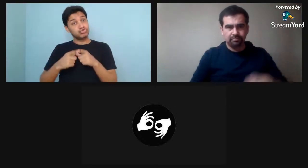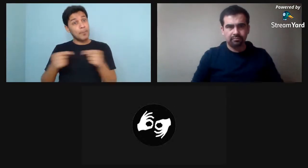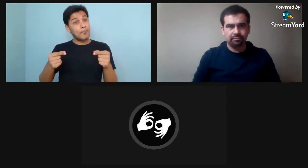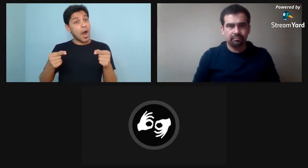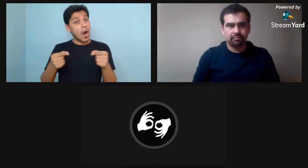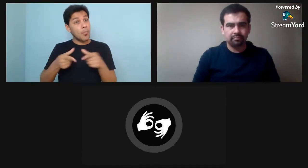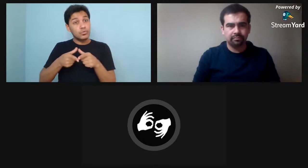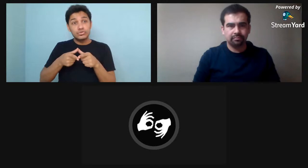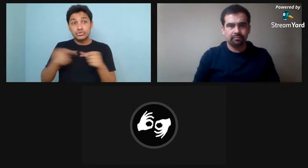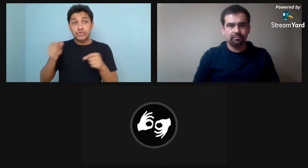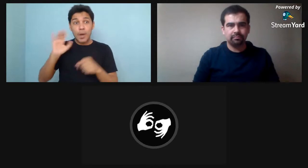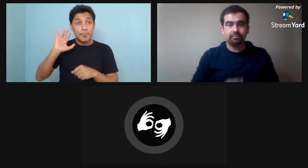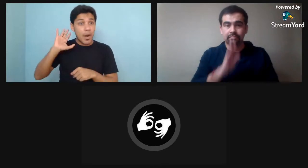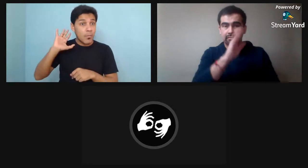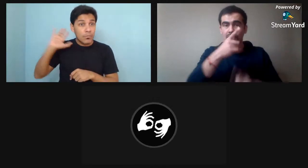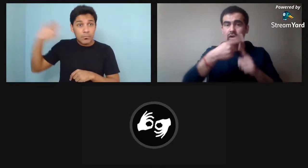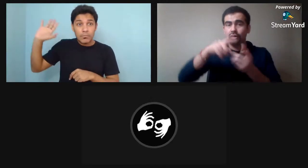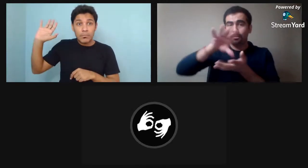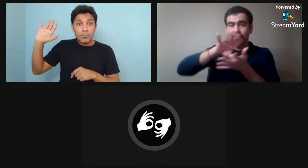perdón, y tiene, dice, tres significados, me parece.